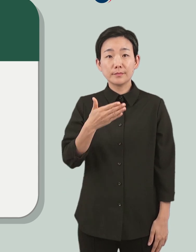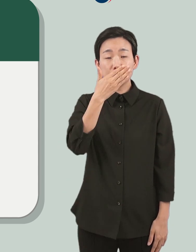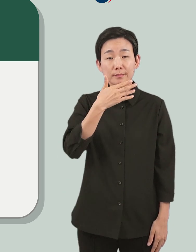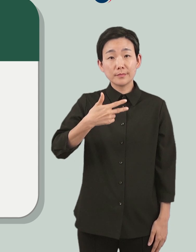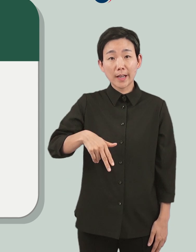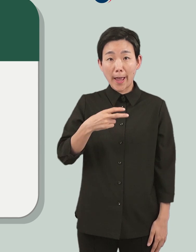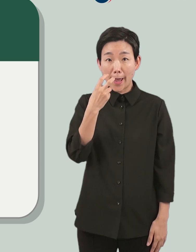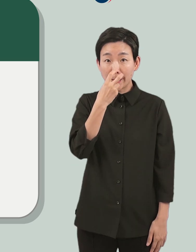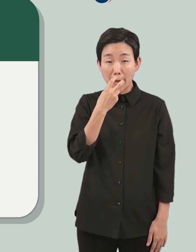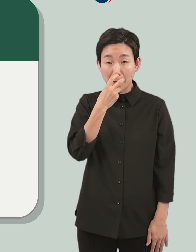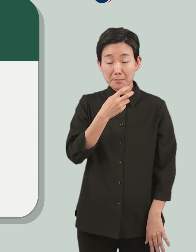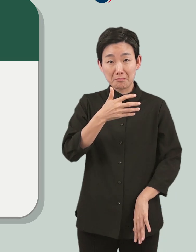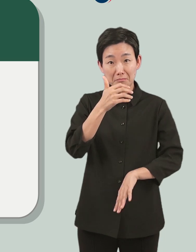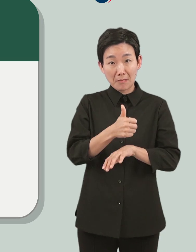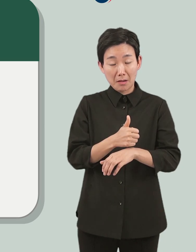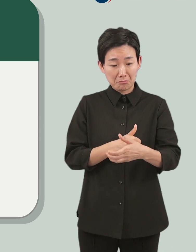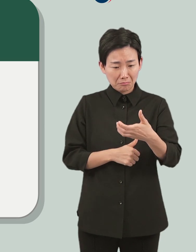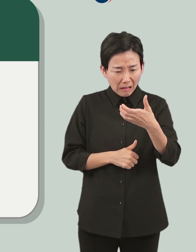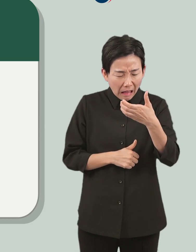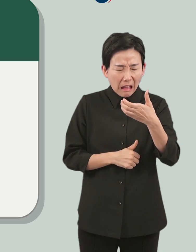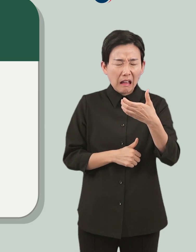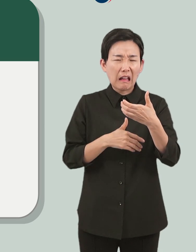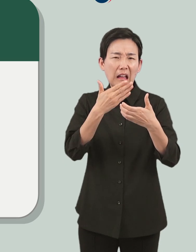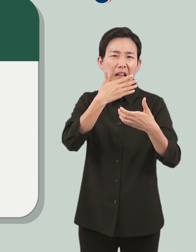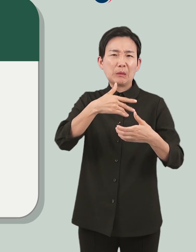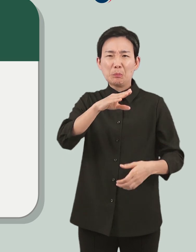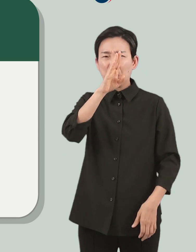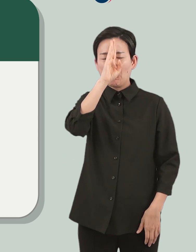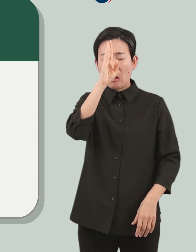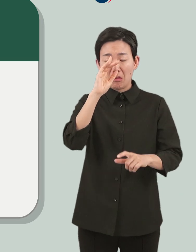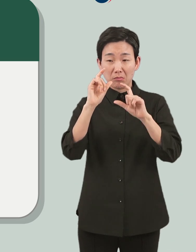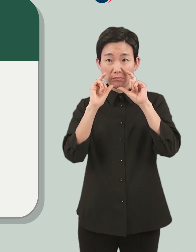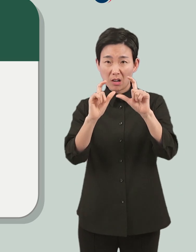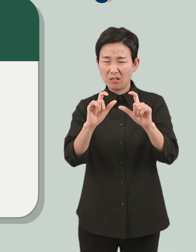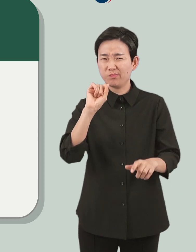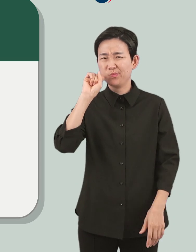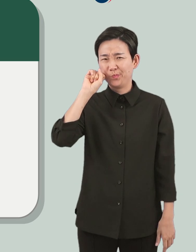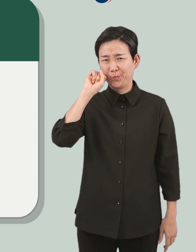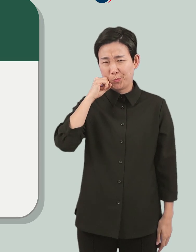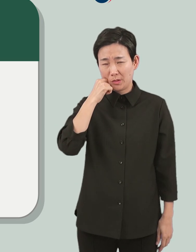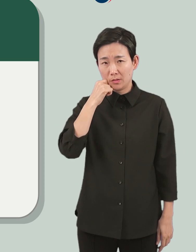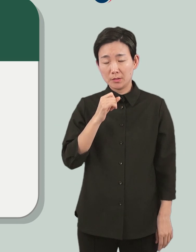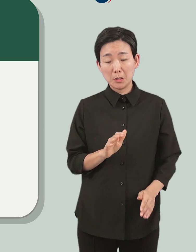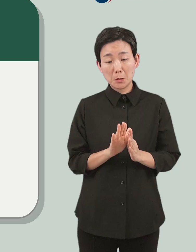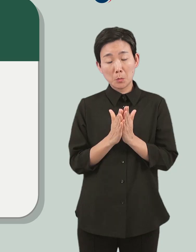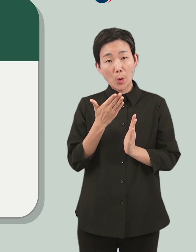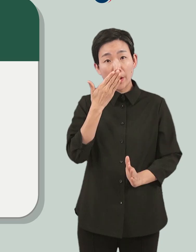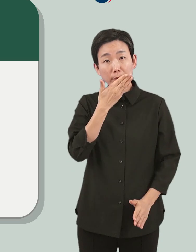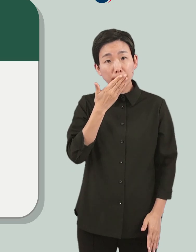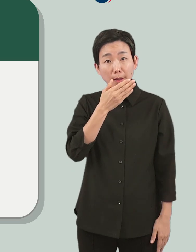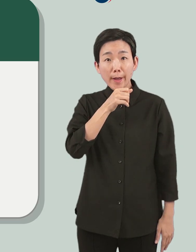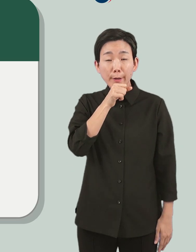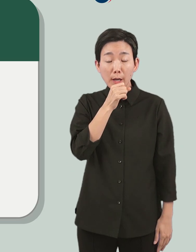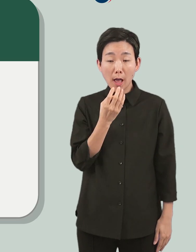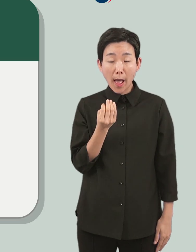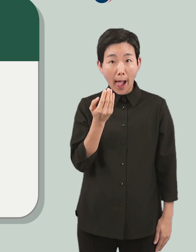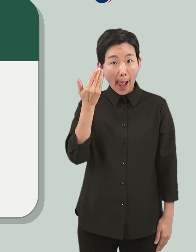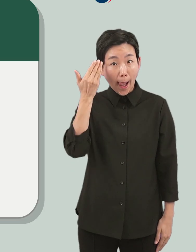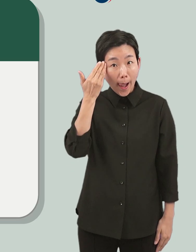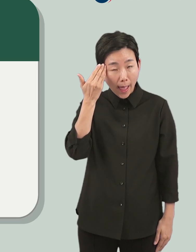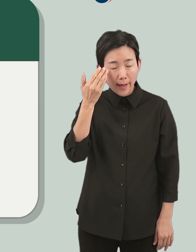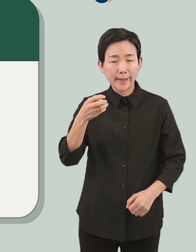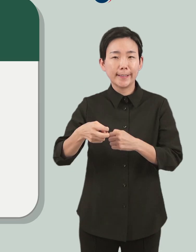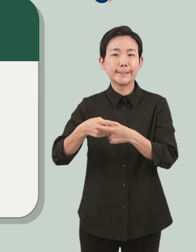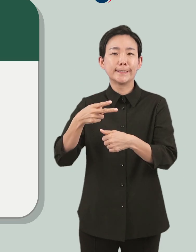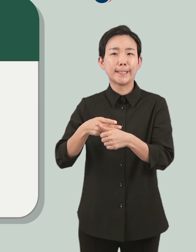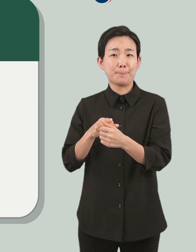이용한 혈당 검사는 의료기관의 진료를 대체할 수 없습니다. 본 의료기기는 환자에게 혈당 정보를 제공하여